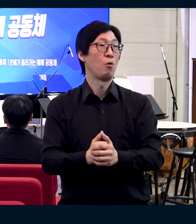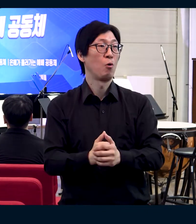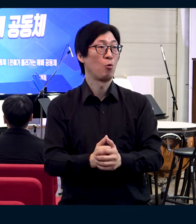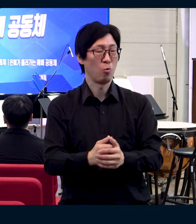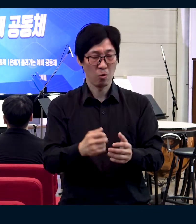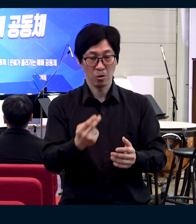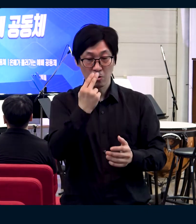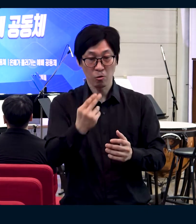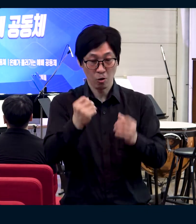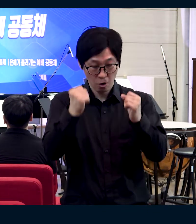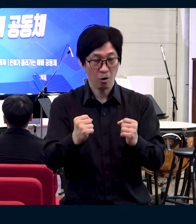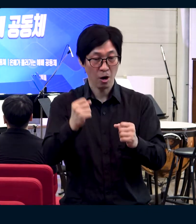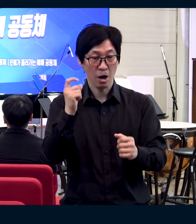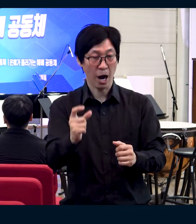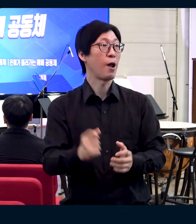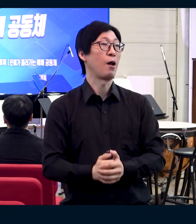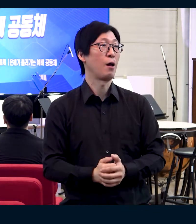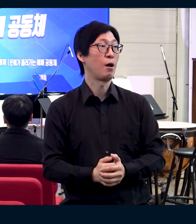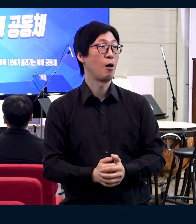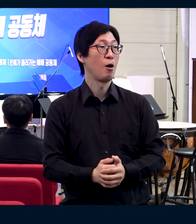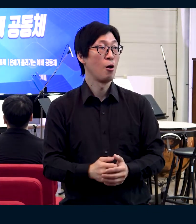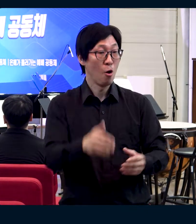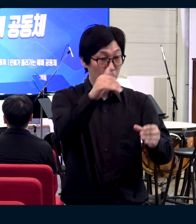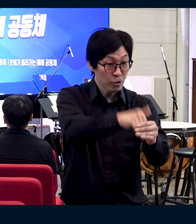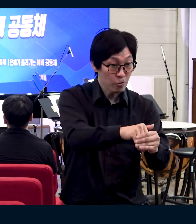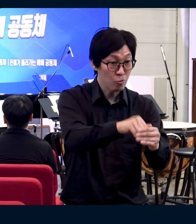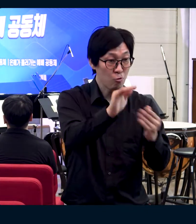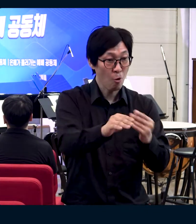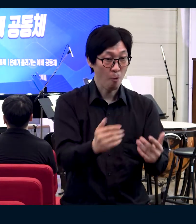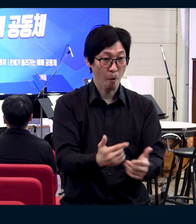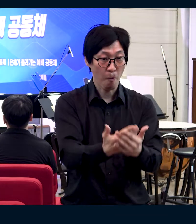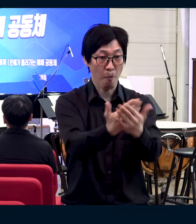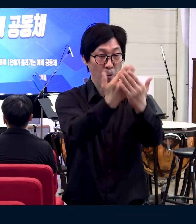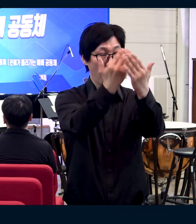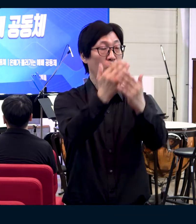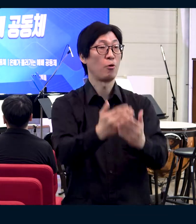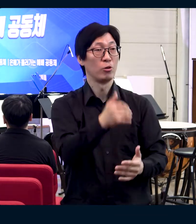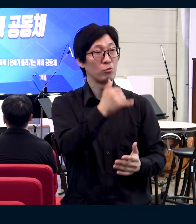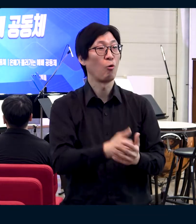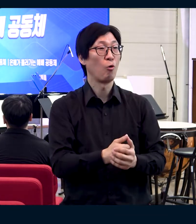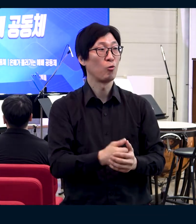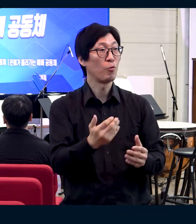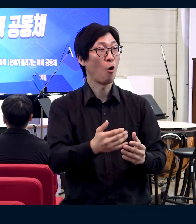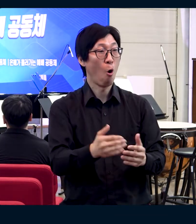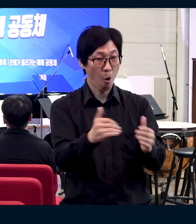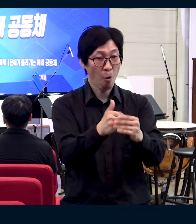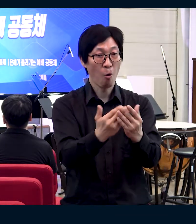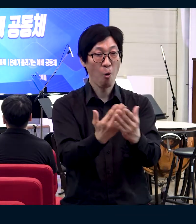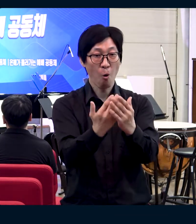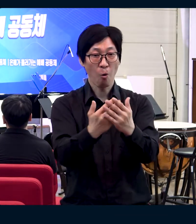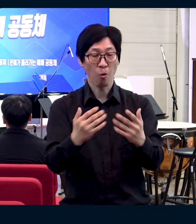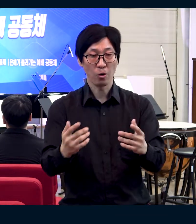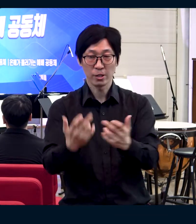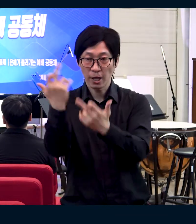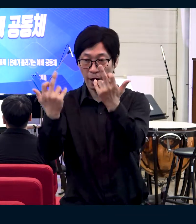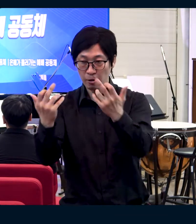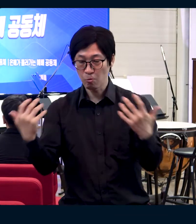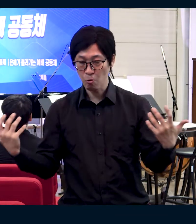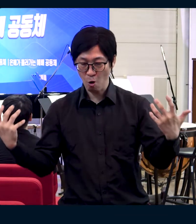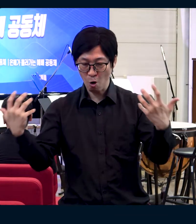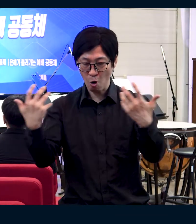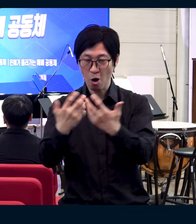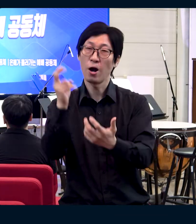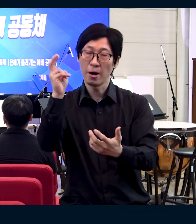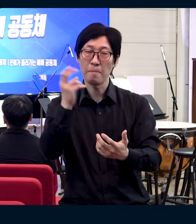강하고 번식력도 강하고 그러니까 심으면 빨리 자라고 막 확 퍼지거든요. 그래서 막 그냥 그것을 갖다가 심어서 빠른 시간